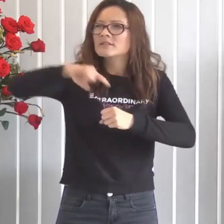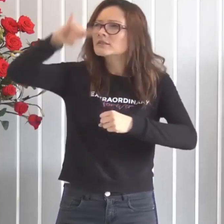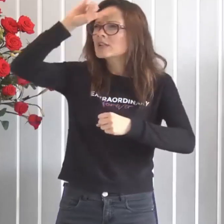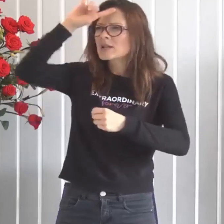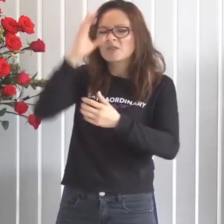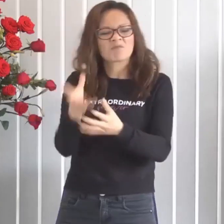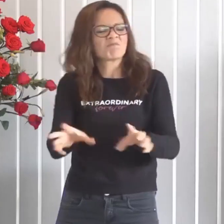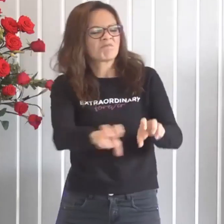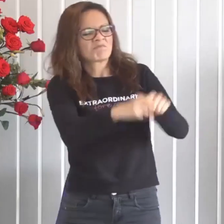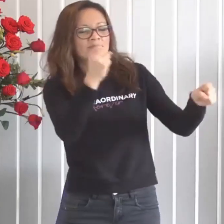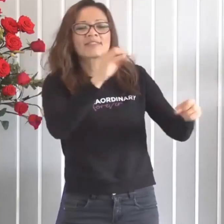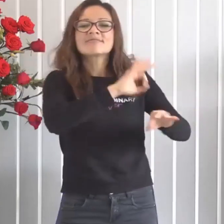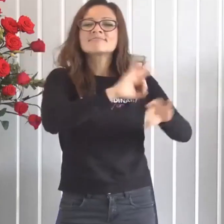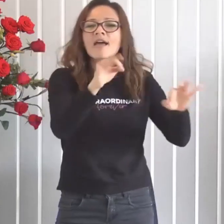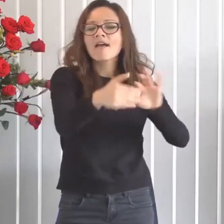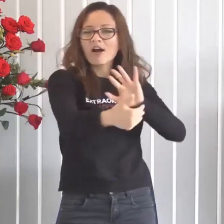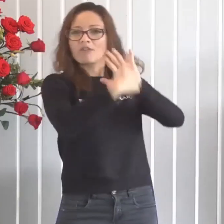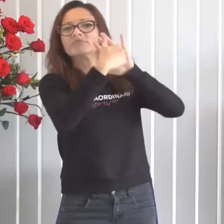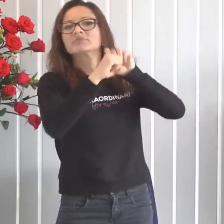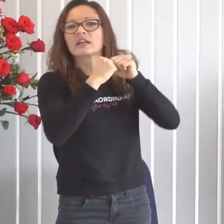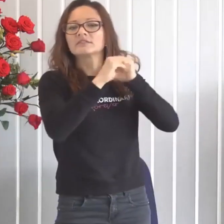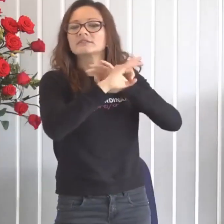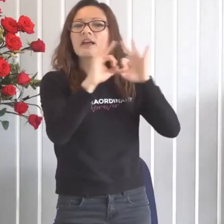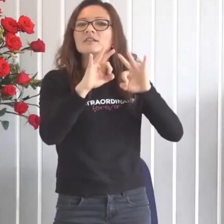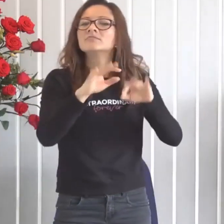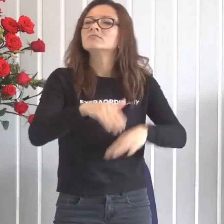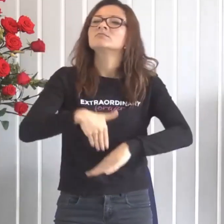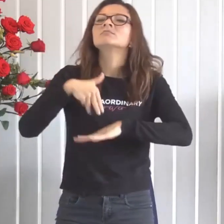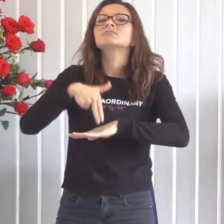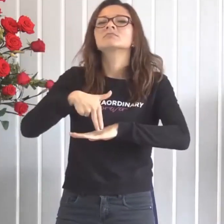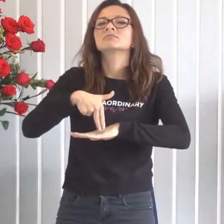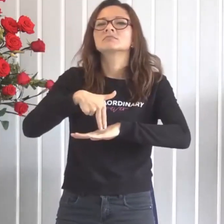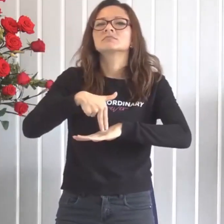Y nada nos hará daño, Señor.